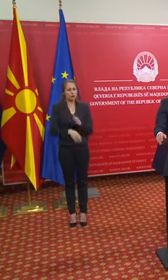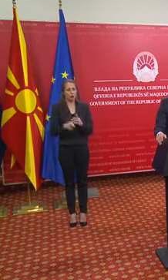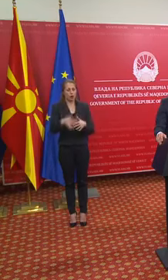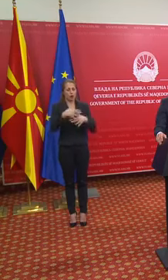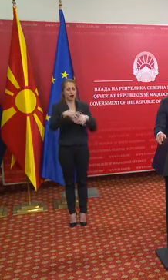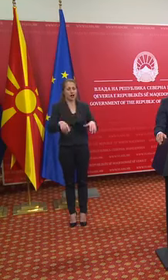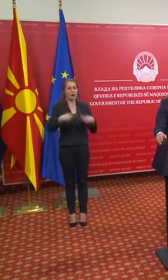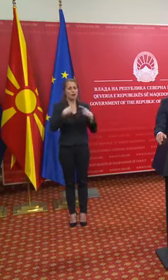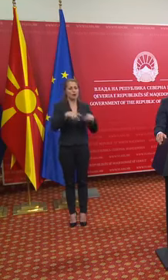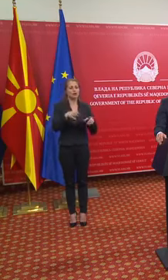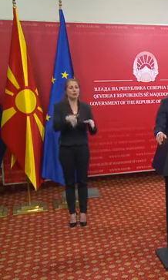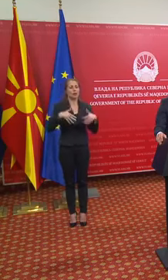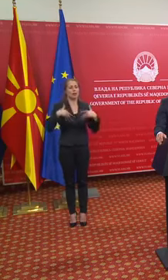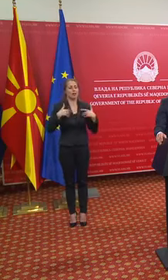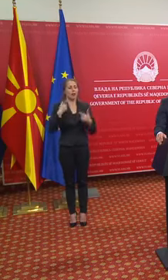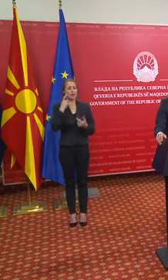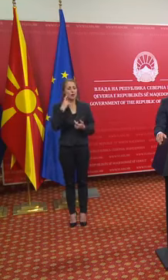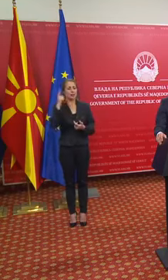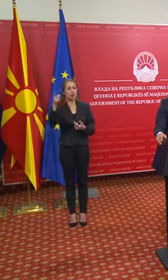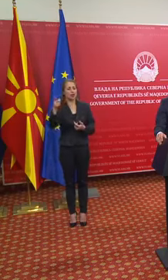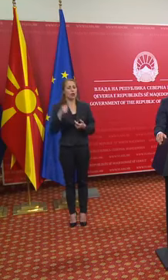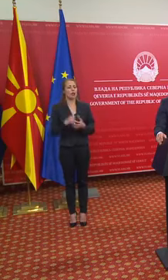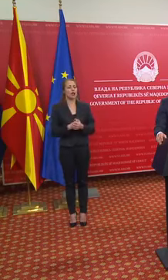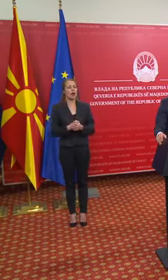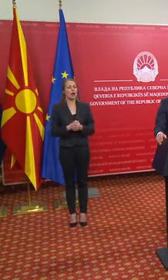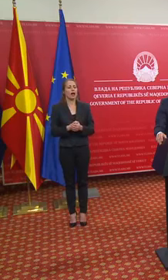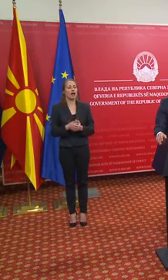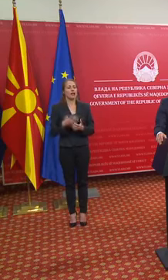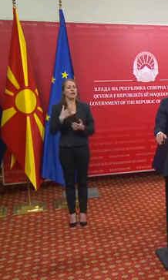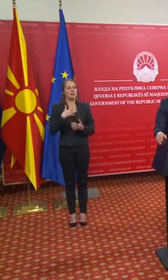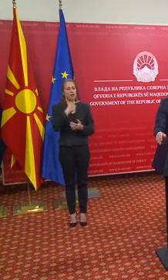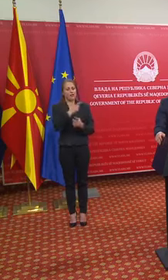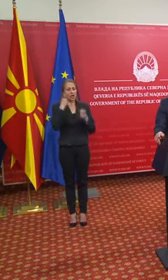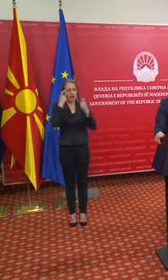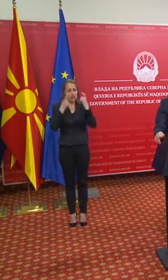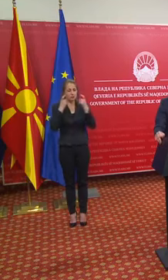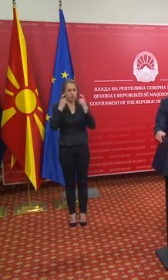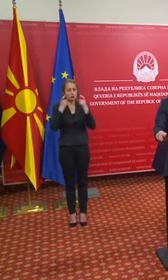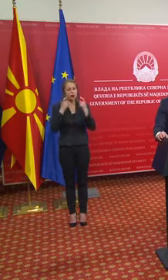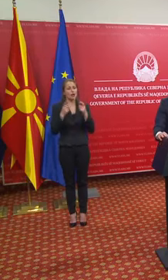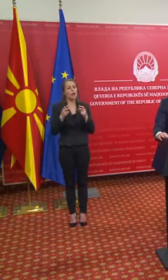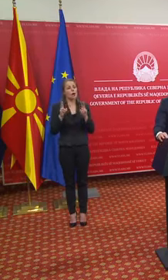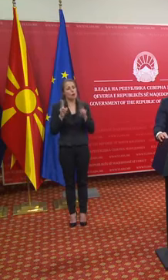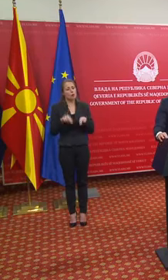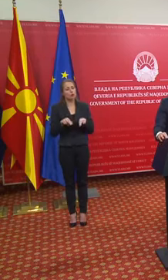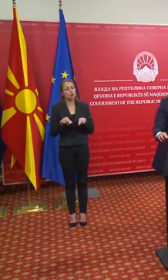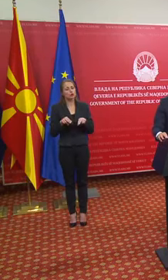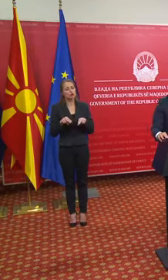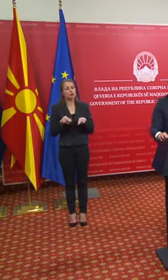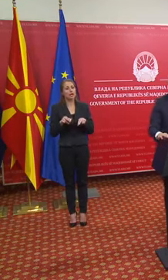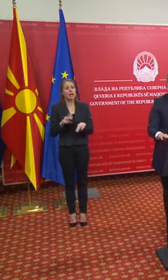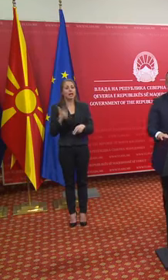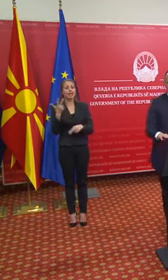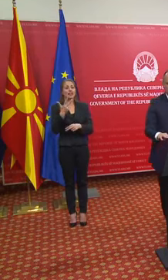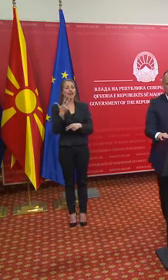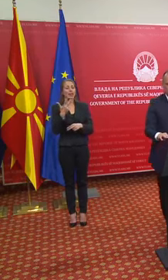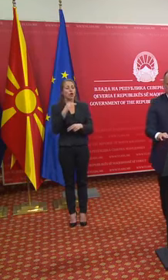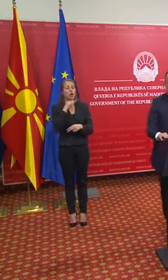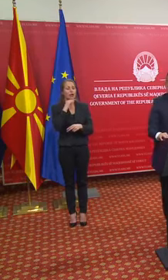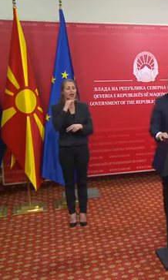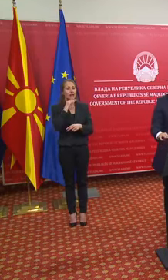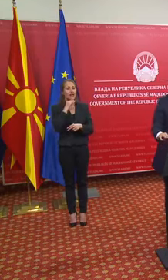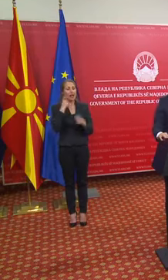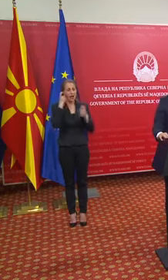тука кај младите во Битола, оди во прилог на тоа дека имавте размислување дека можно е и на трето одделение да размислувате